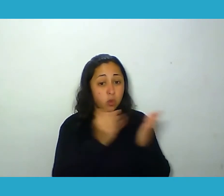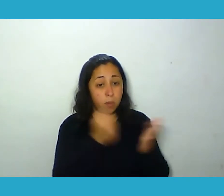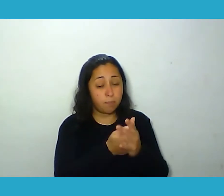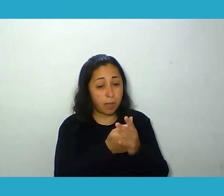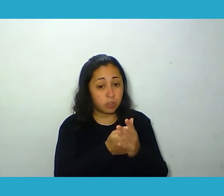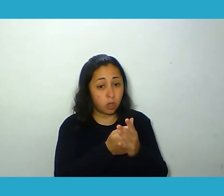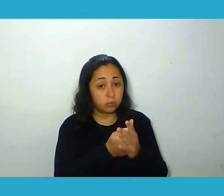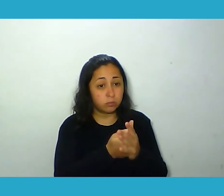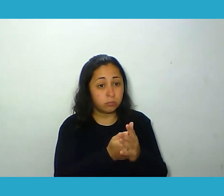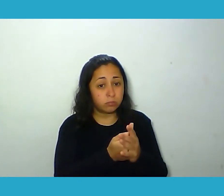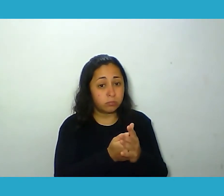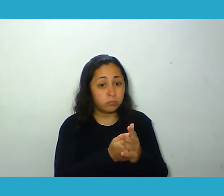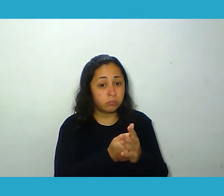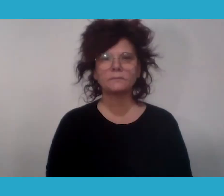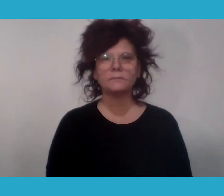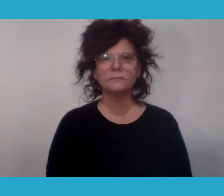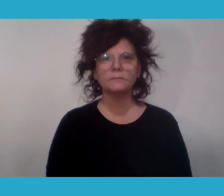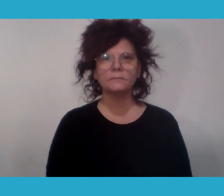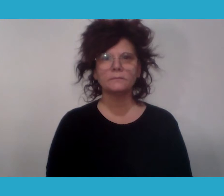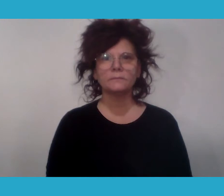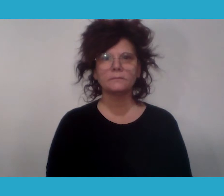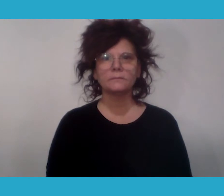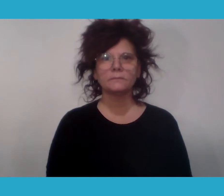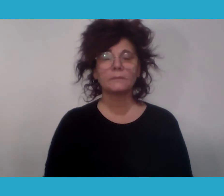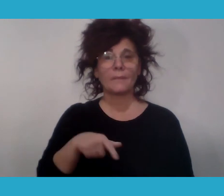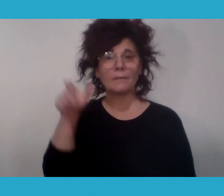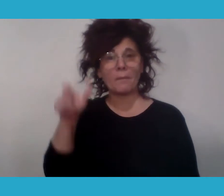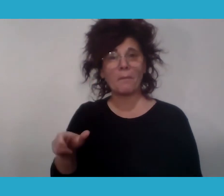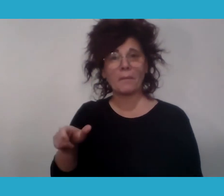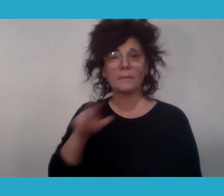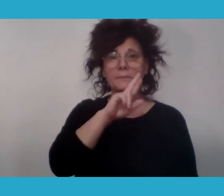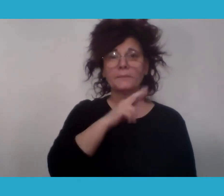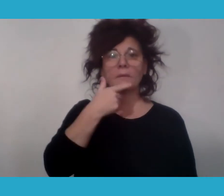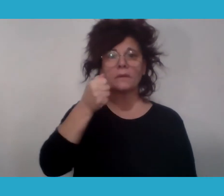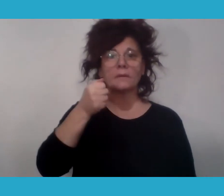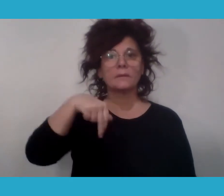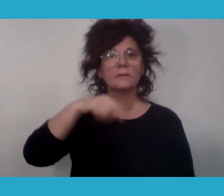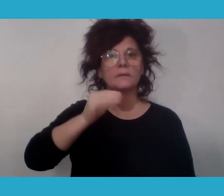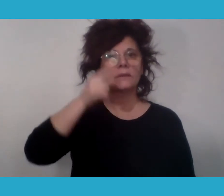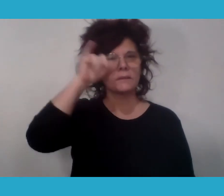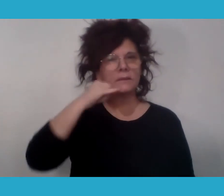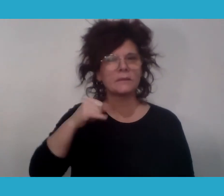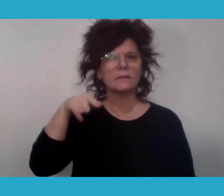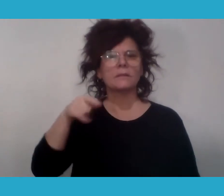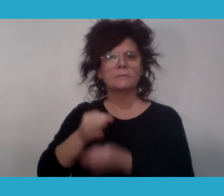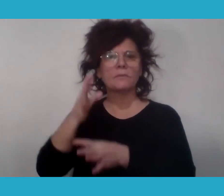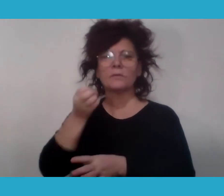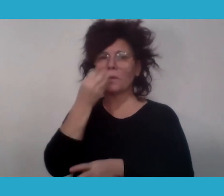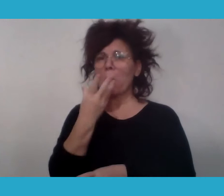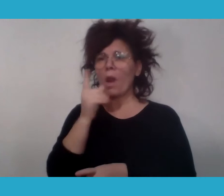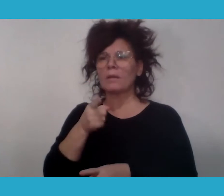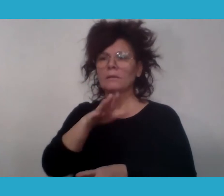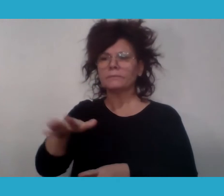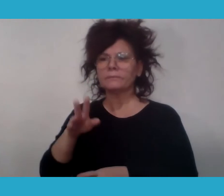en el artículo 17 de la Ley 10.208. Se le confiere la palabra a la señora Sánchez Domínguez María Virginia, quien dice ser bióloga